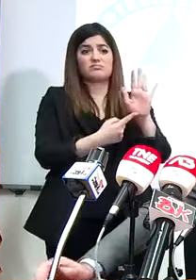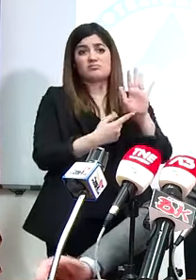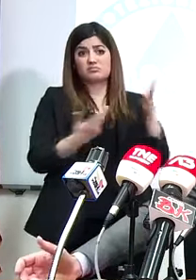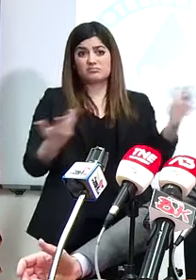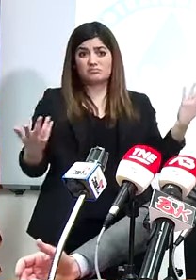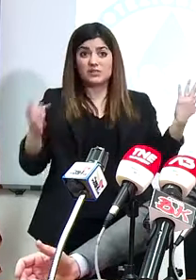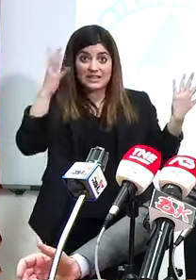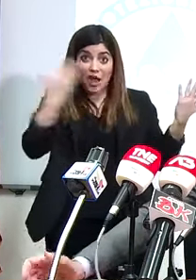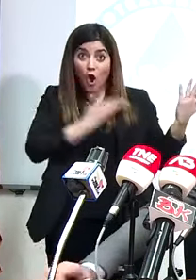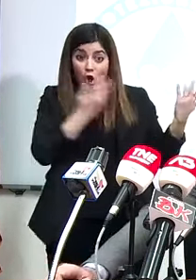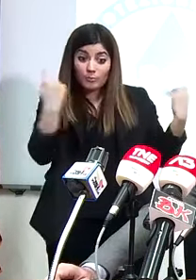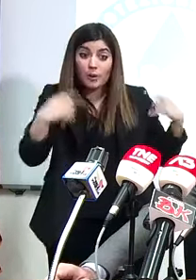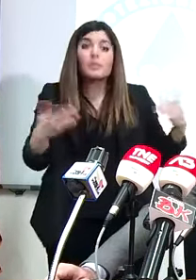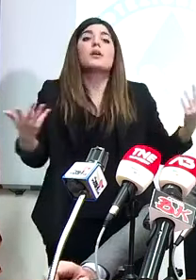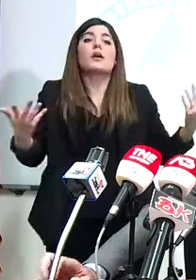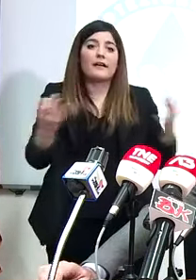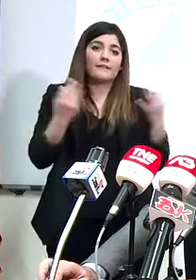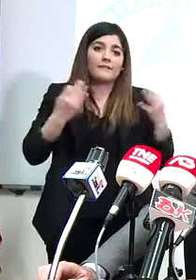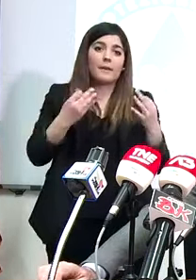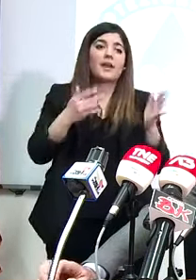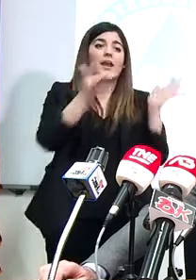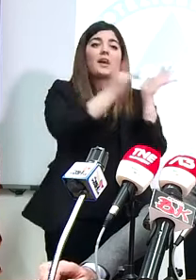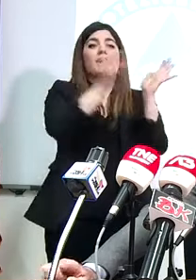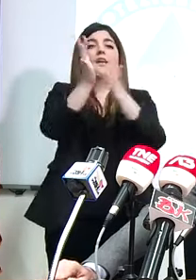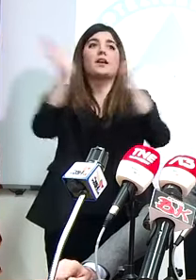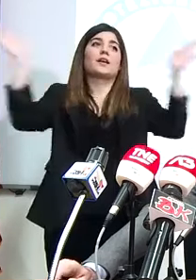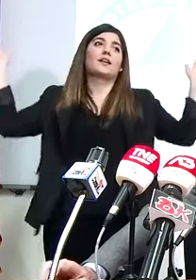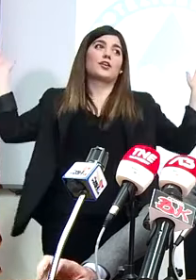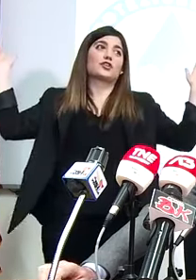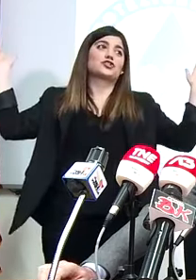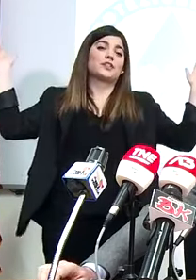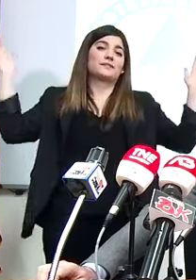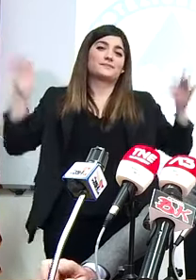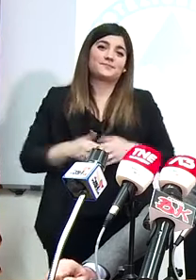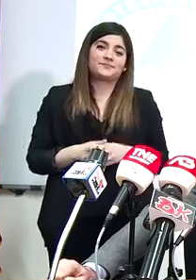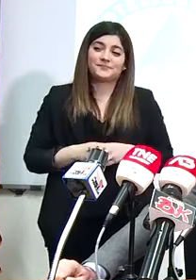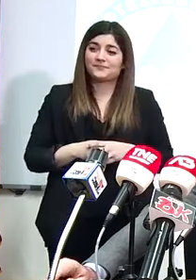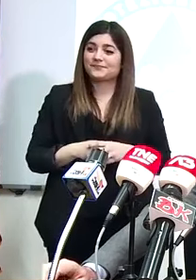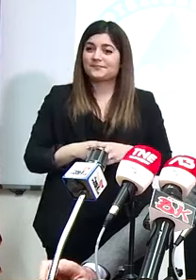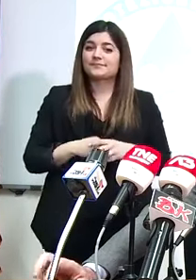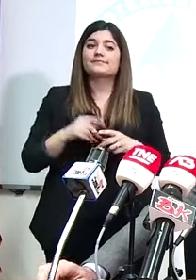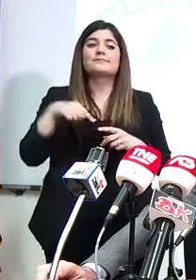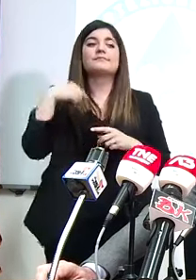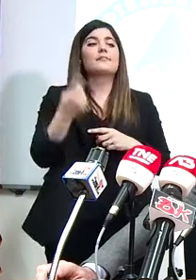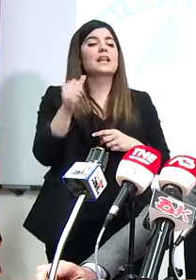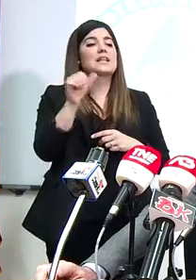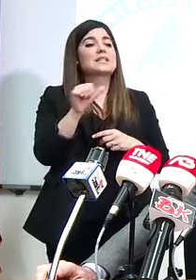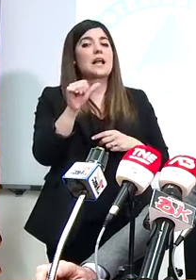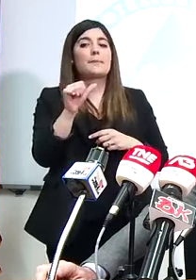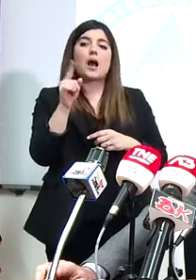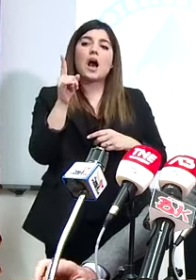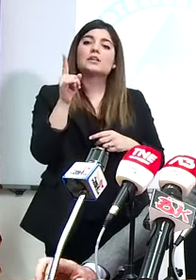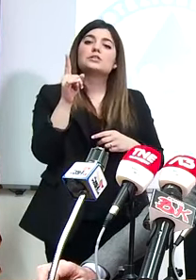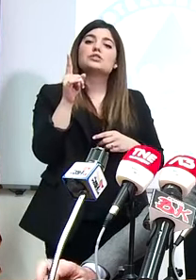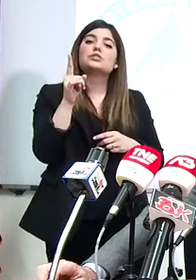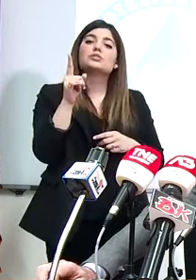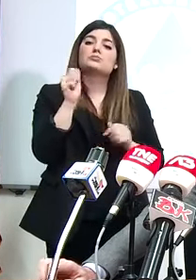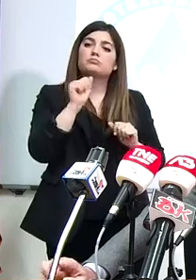metteteci incrocia cosa volete che vi dica salmaso poi andreolli poi parisi